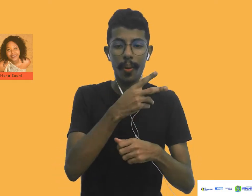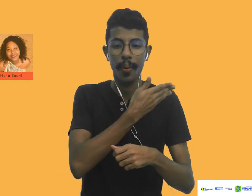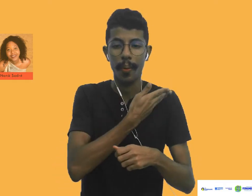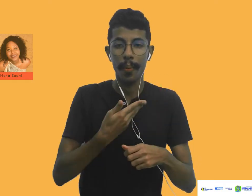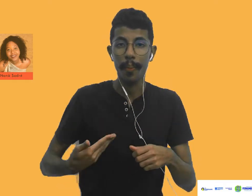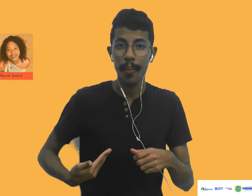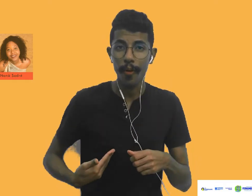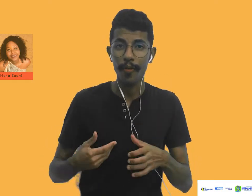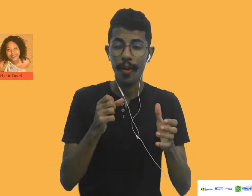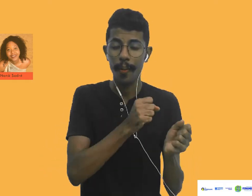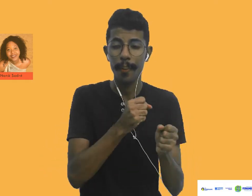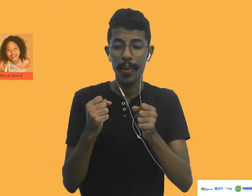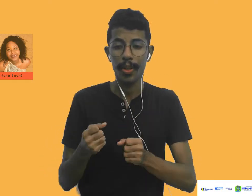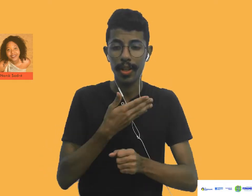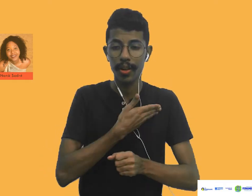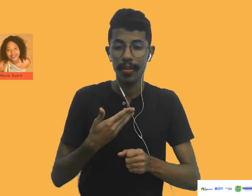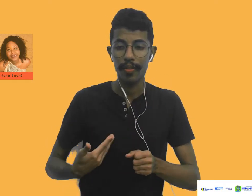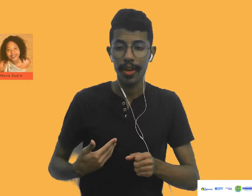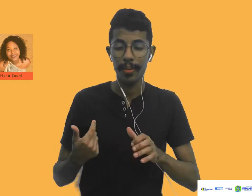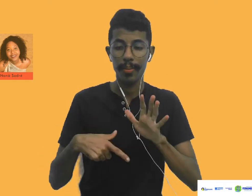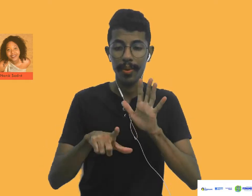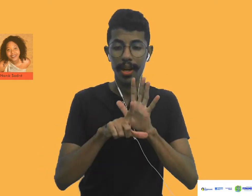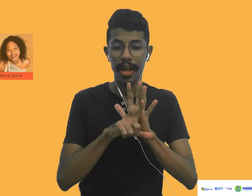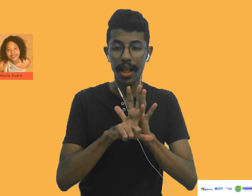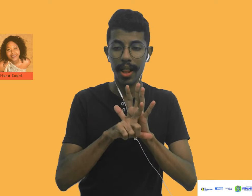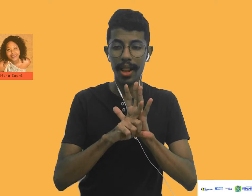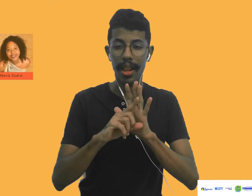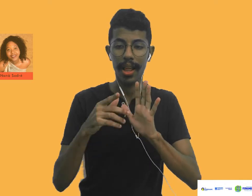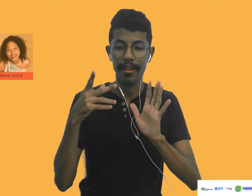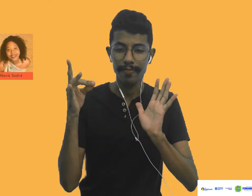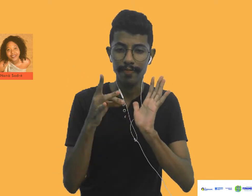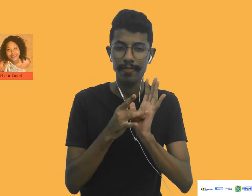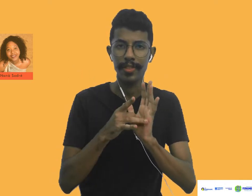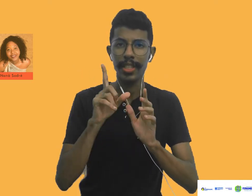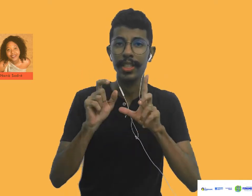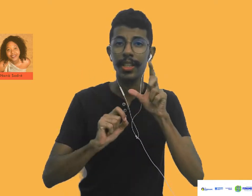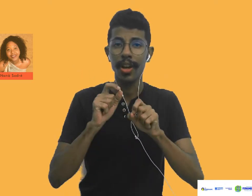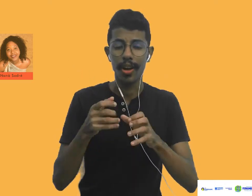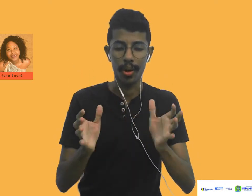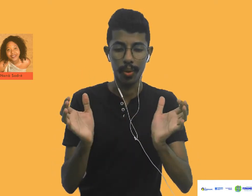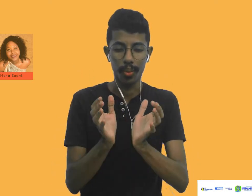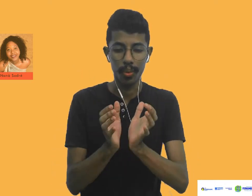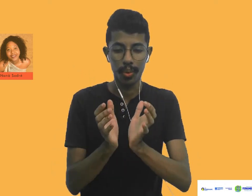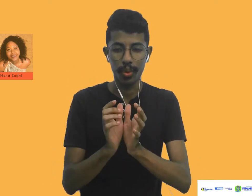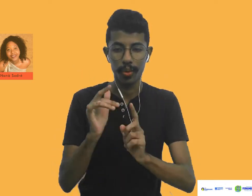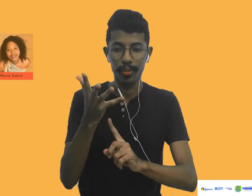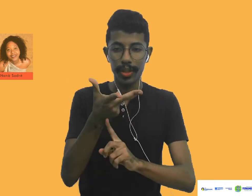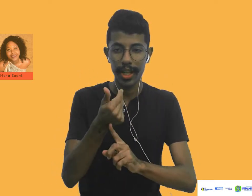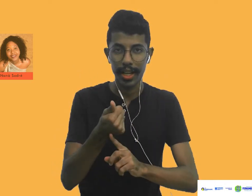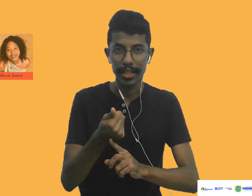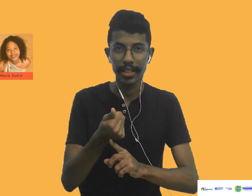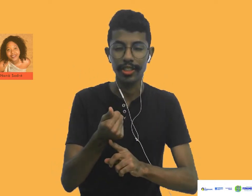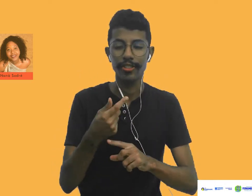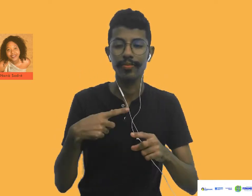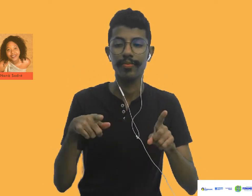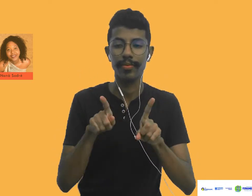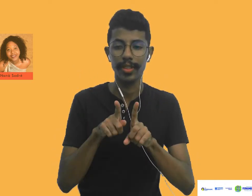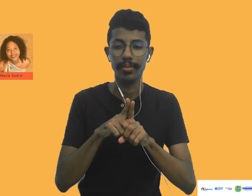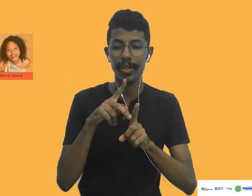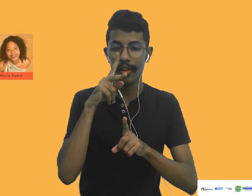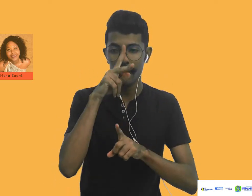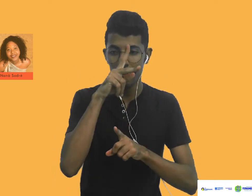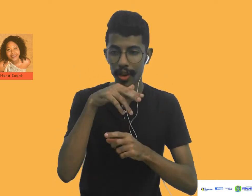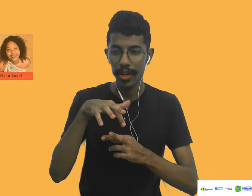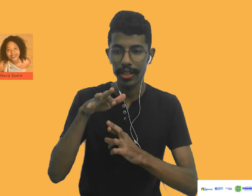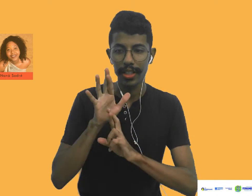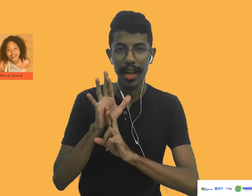estadual para que a Lei Aldir Blanc saísse do papel, né? Então, esse é um grupo de artistas, né, o